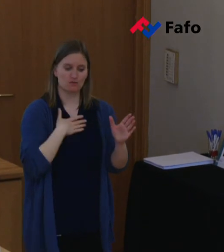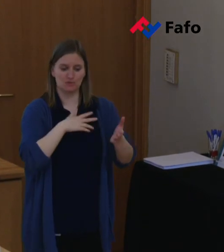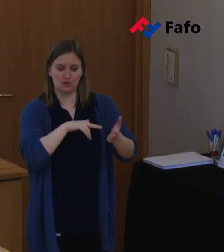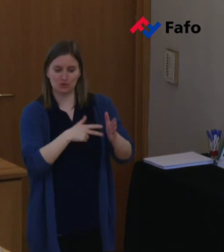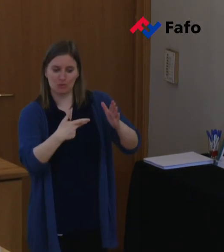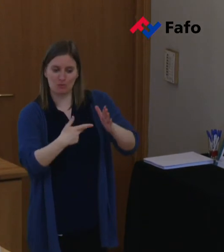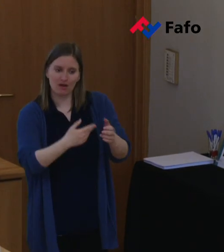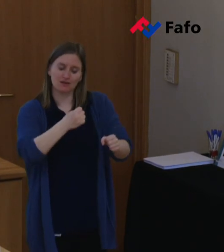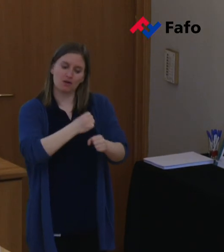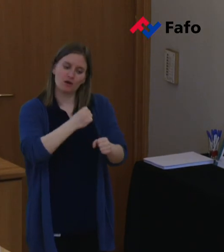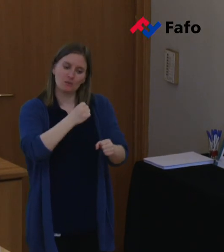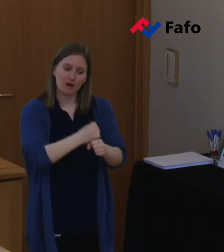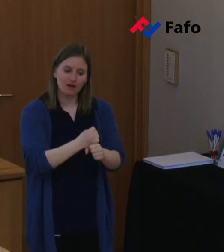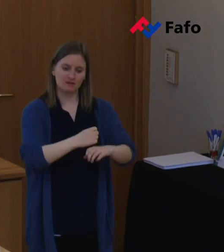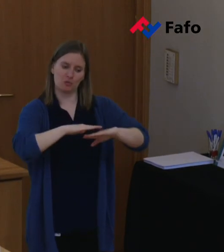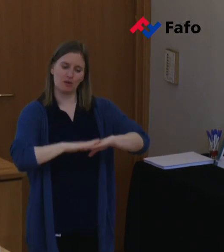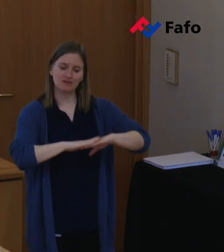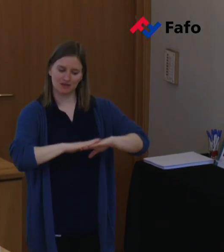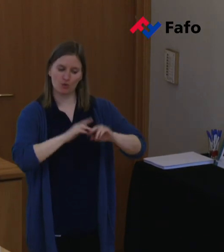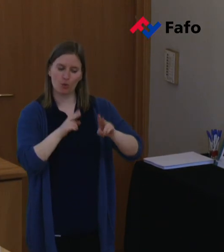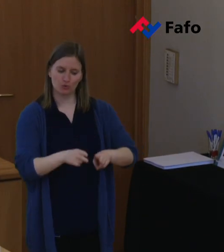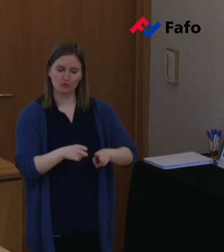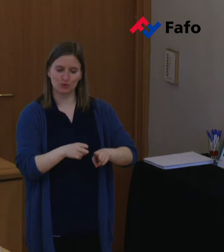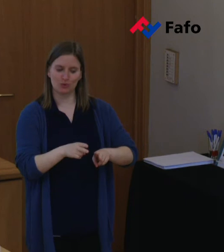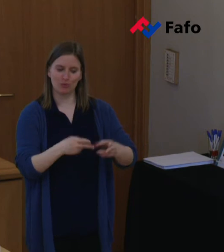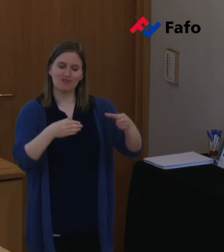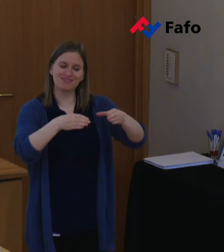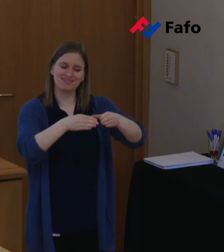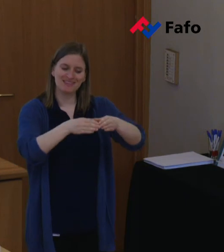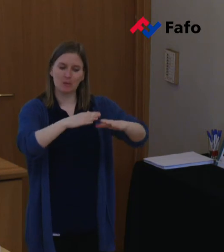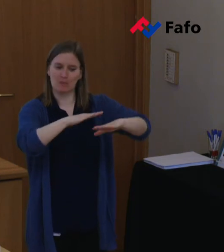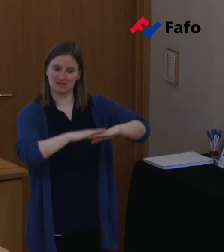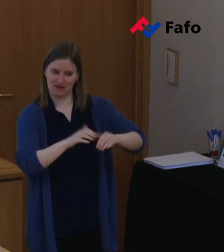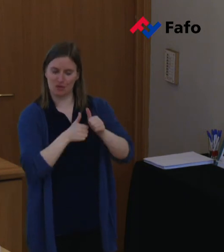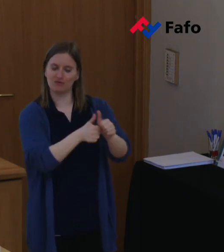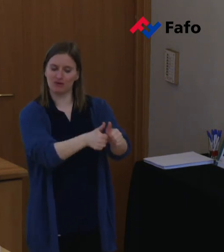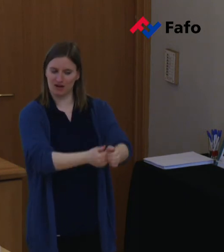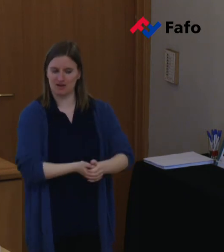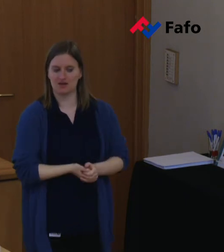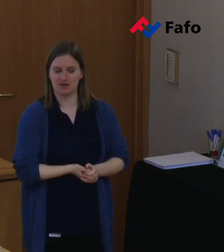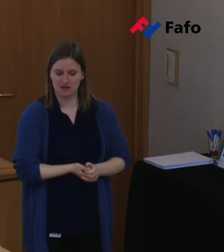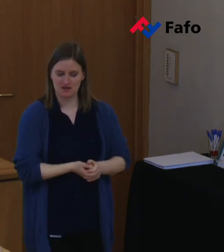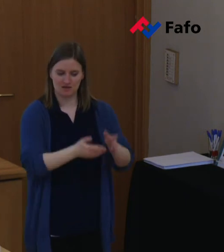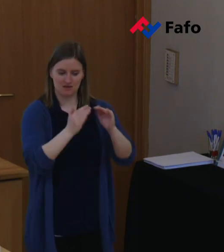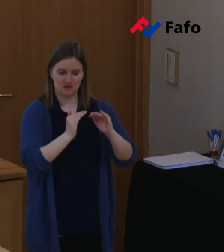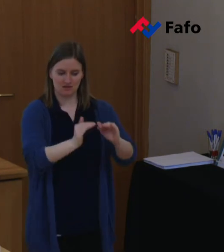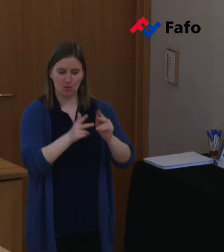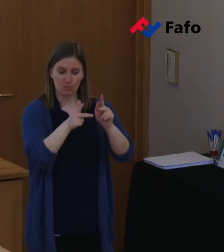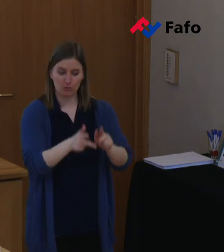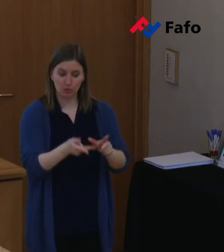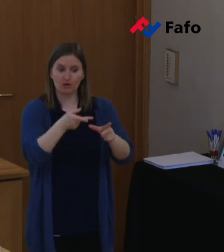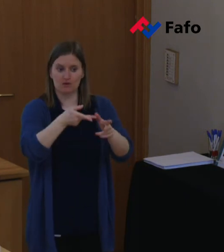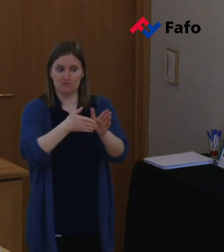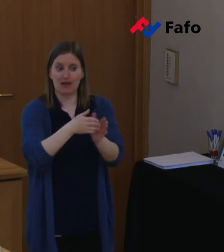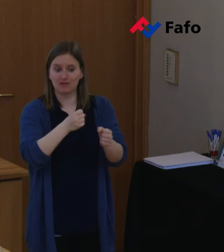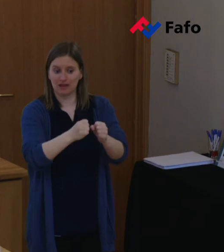systematisk arbeid hvor man baserer seg også på en teambasert oppfølging. Det brukermedvirking, for ikke å